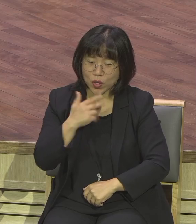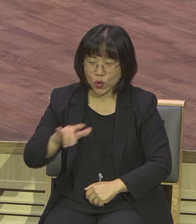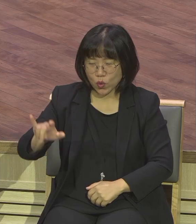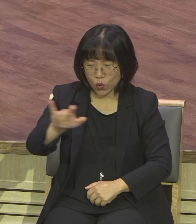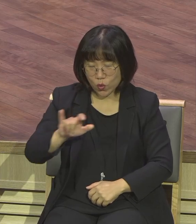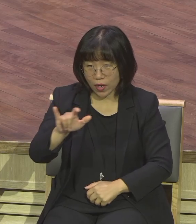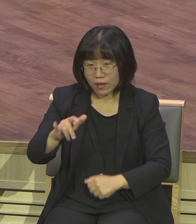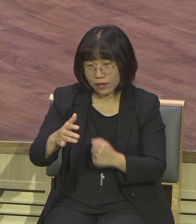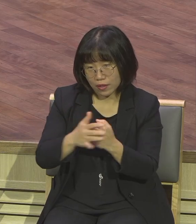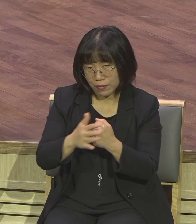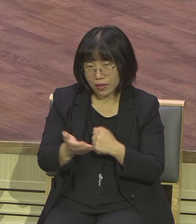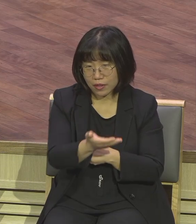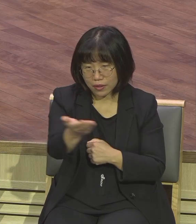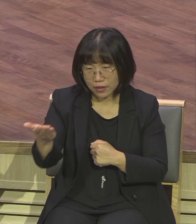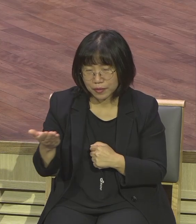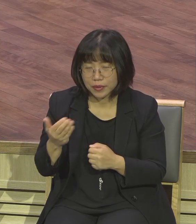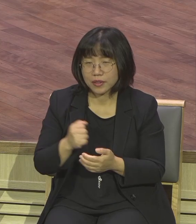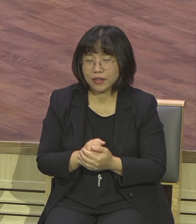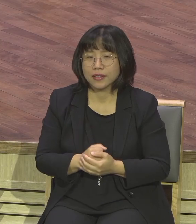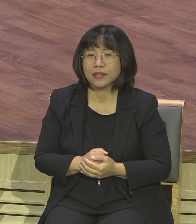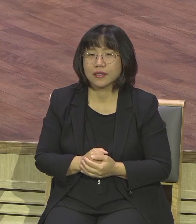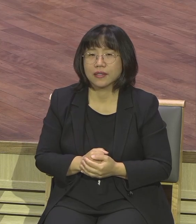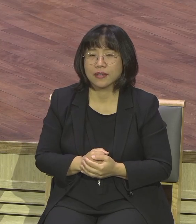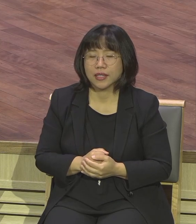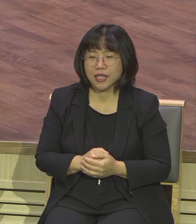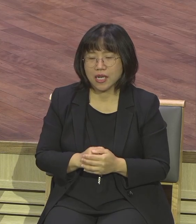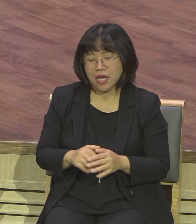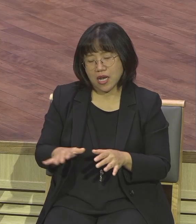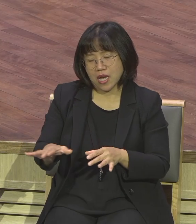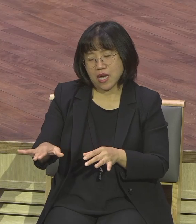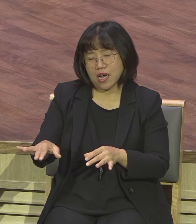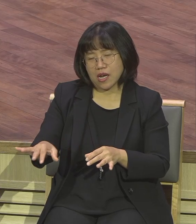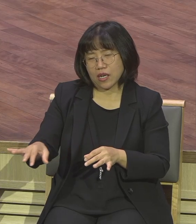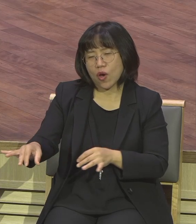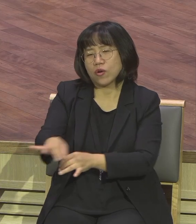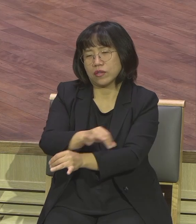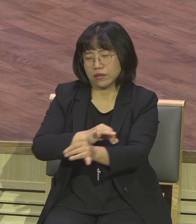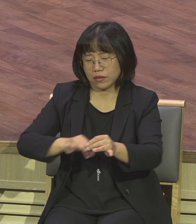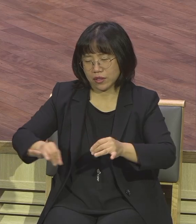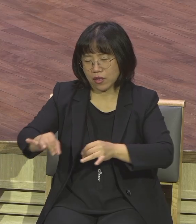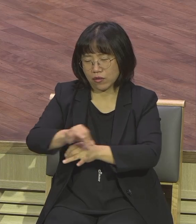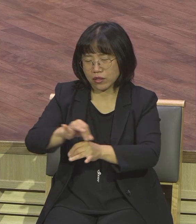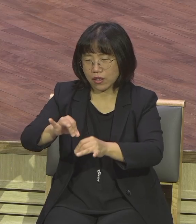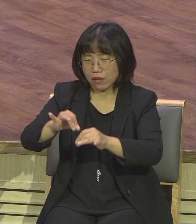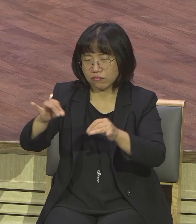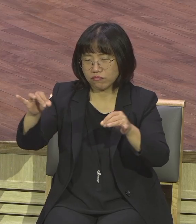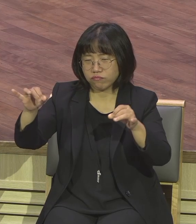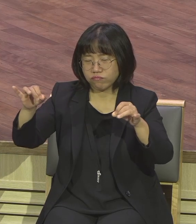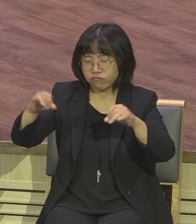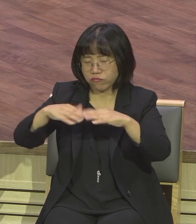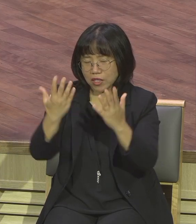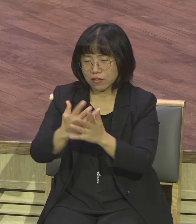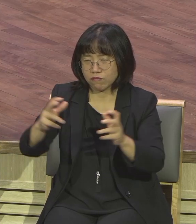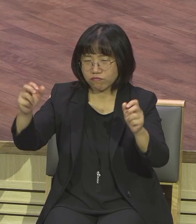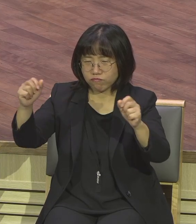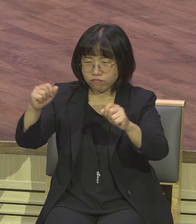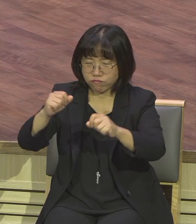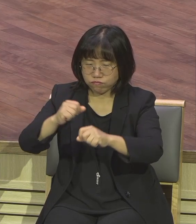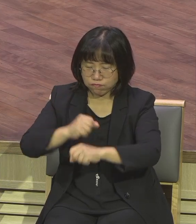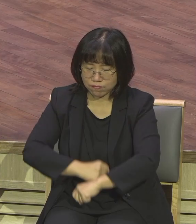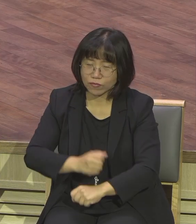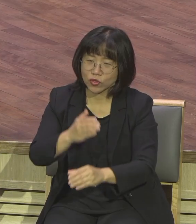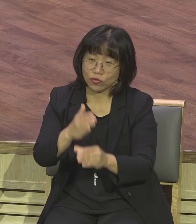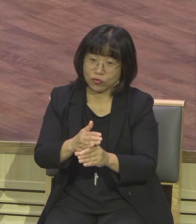코로나 때문에 이렇게 무엇보다도 경제가 이렇게 무너지는 이런 상황